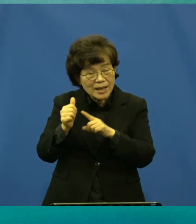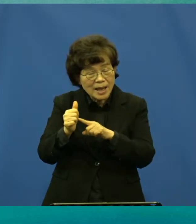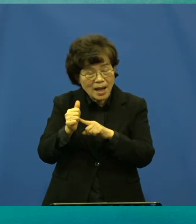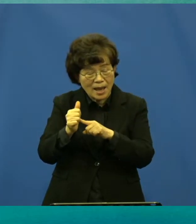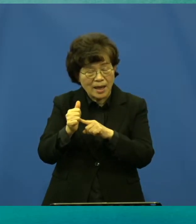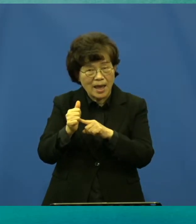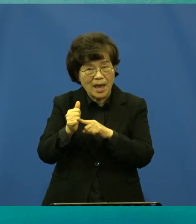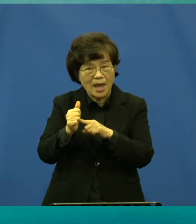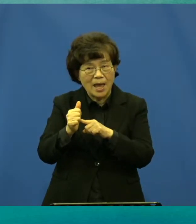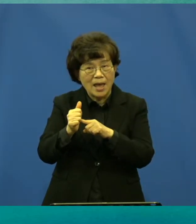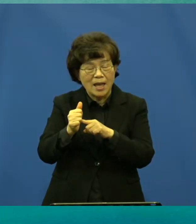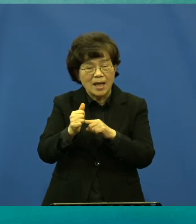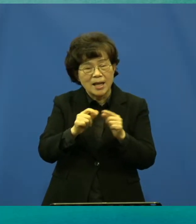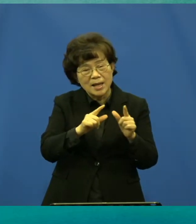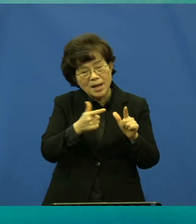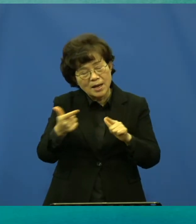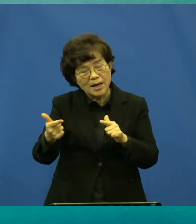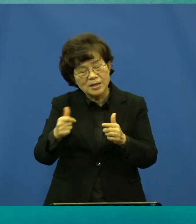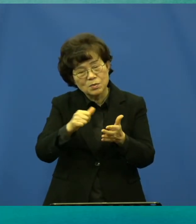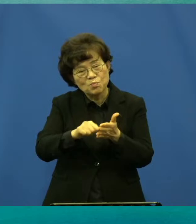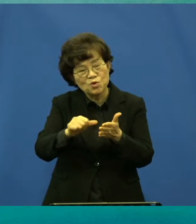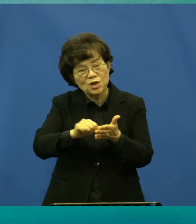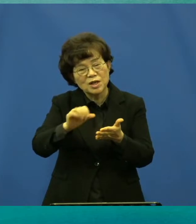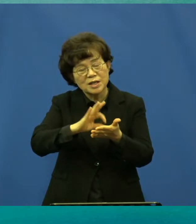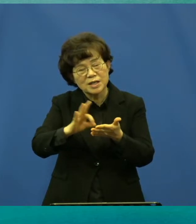아이들일수록 시청각 교재가 많습니다.